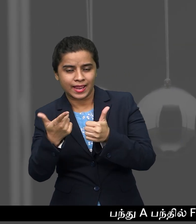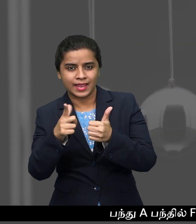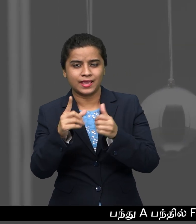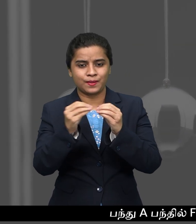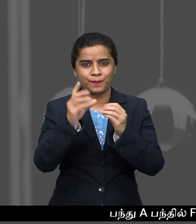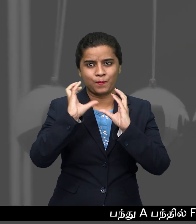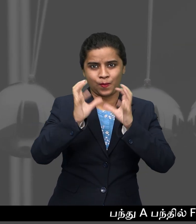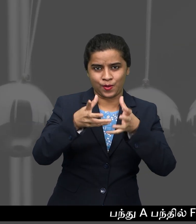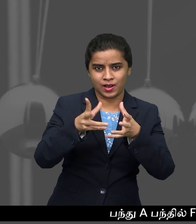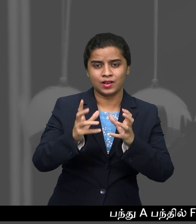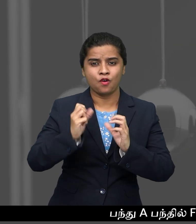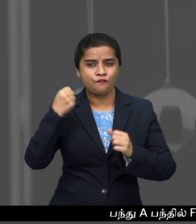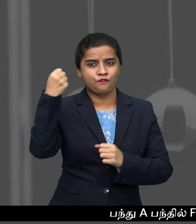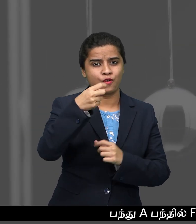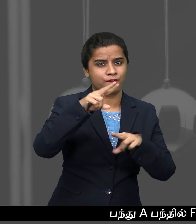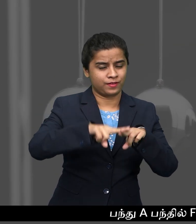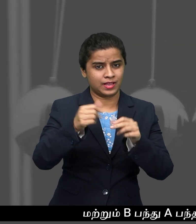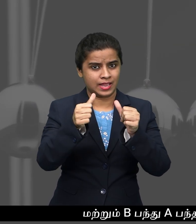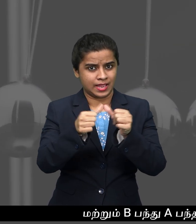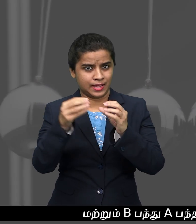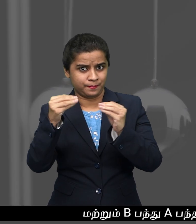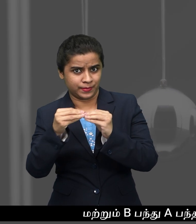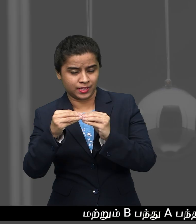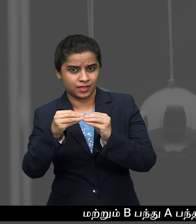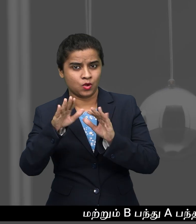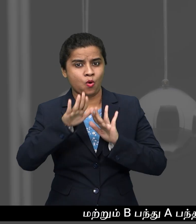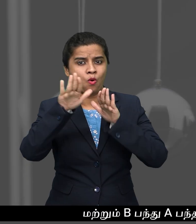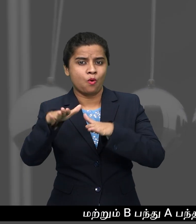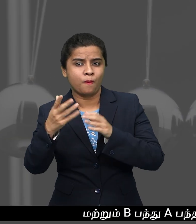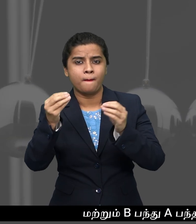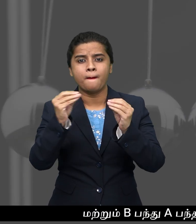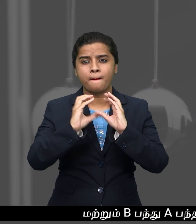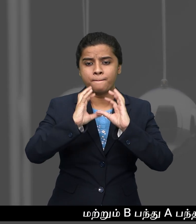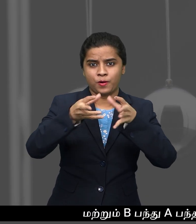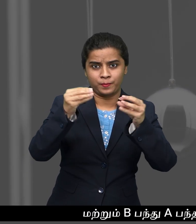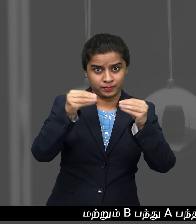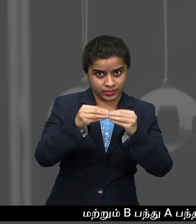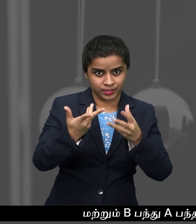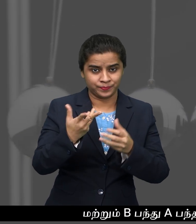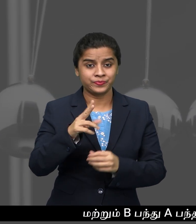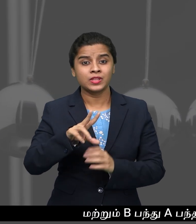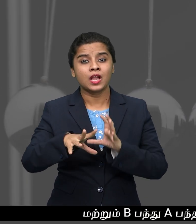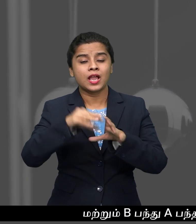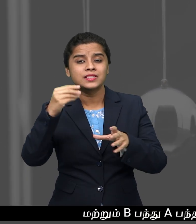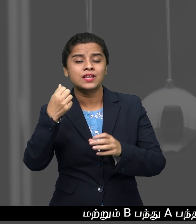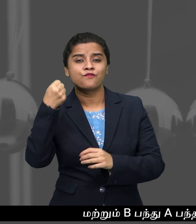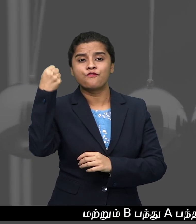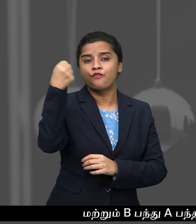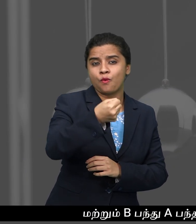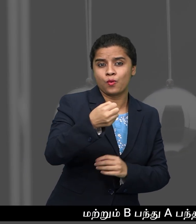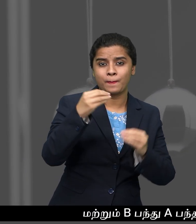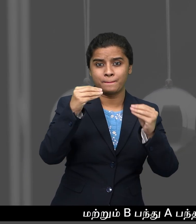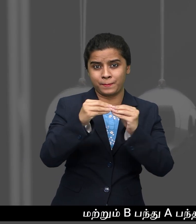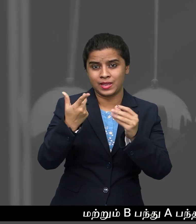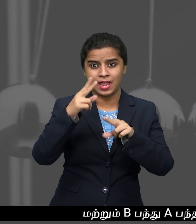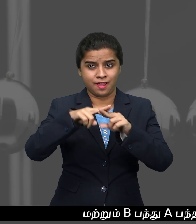இலக்க AB விசையை செலுத்துகிறது மற்றும் B பந்தில் A பந்தில் F கீழ்